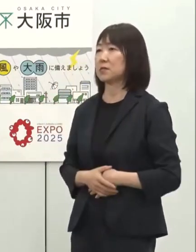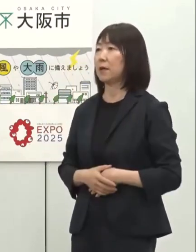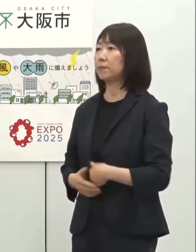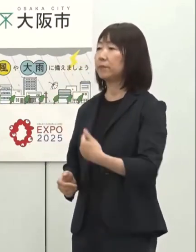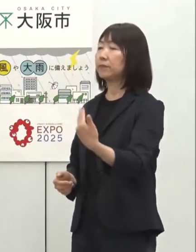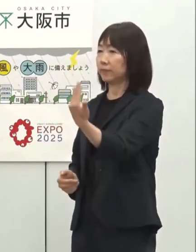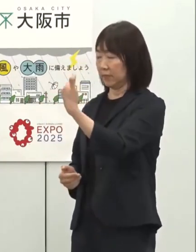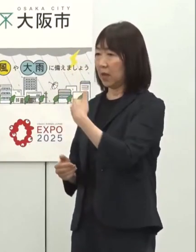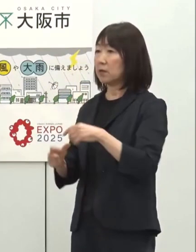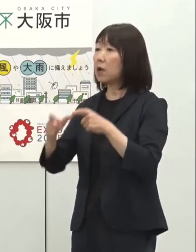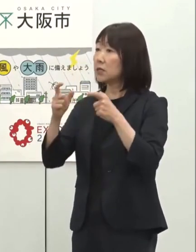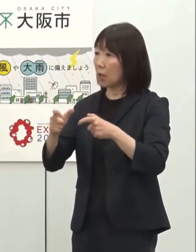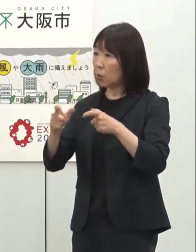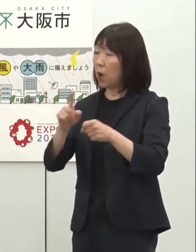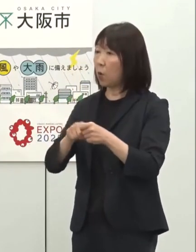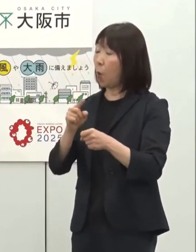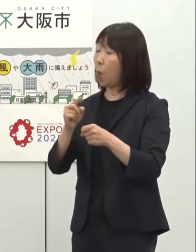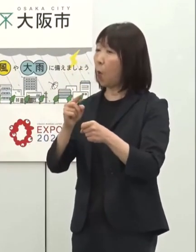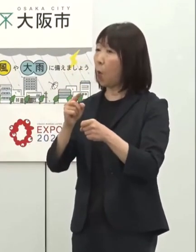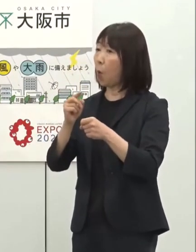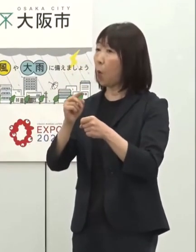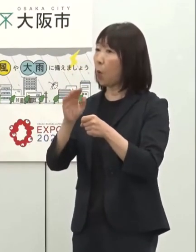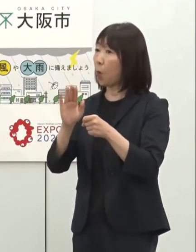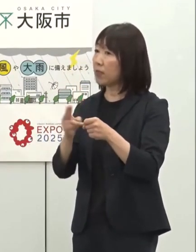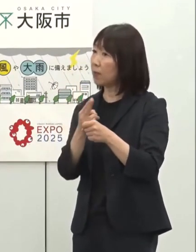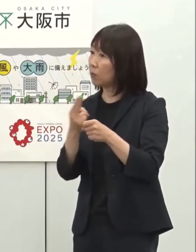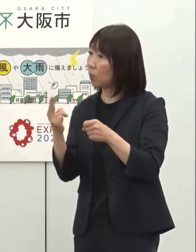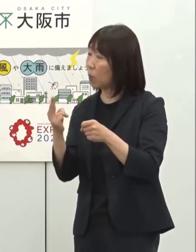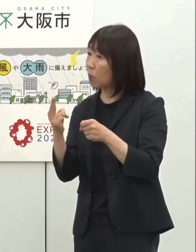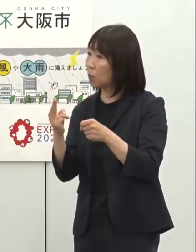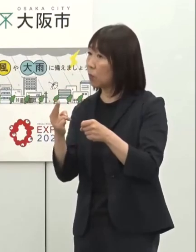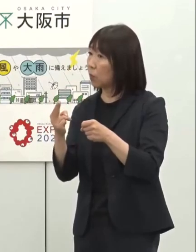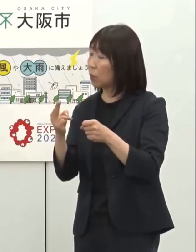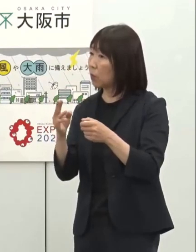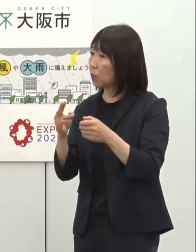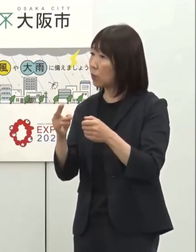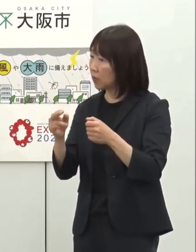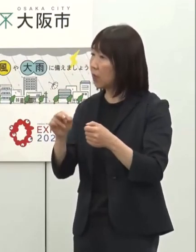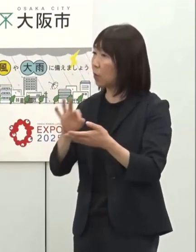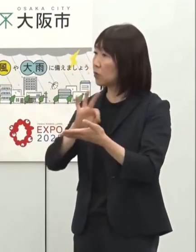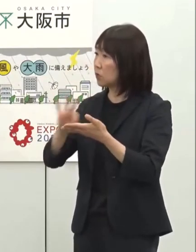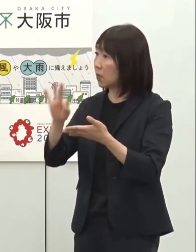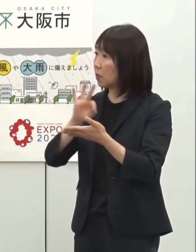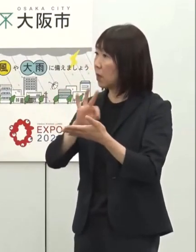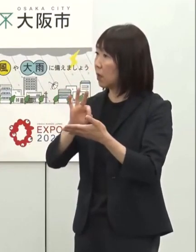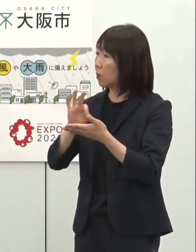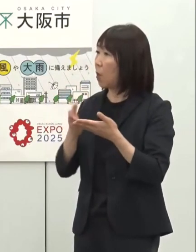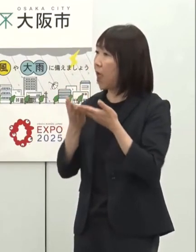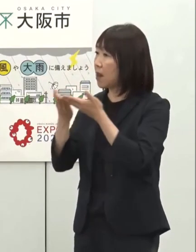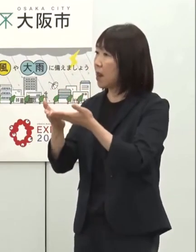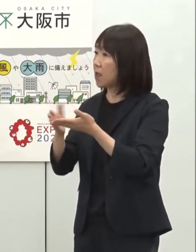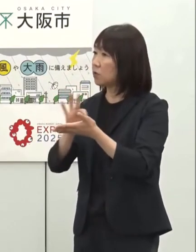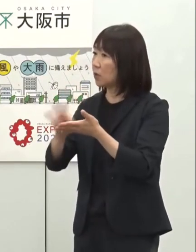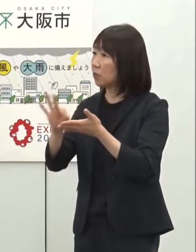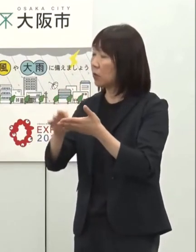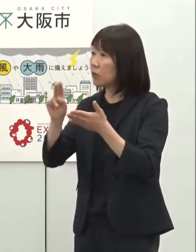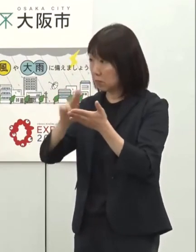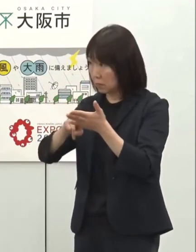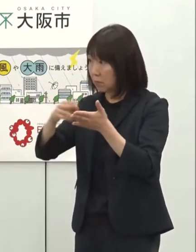ことチケットに関してはま今年度の導入を目指したいとかその辺りはどうですかあれなんか決まってましたまだ協議